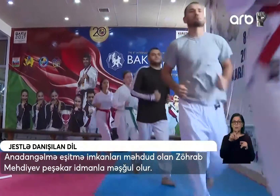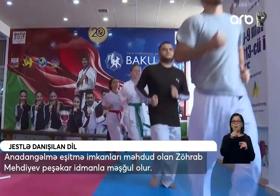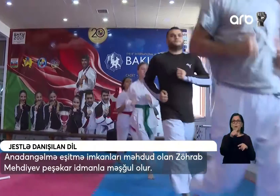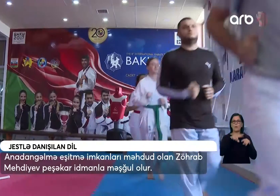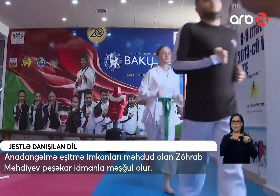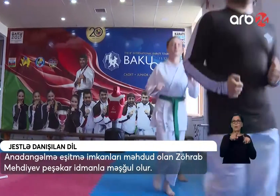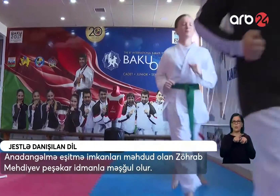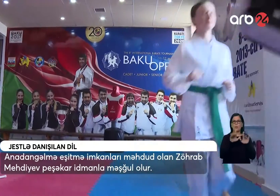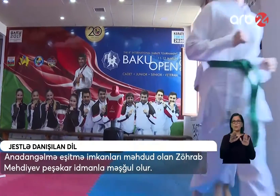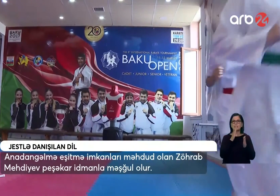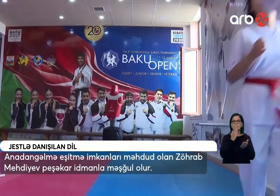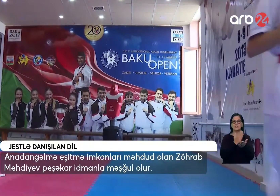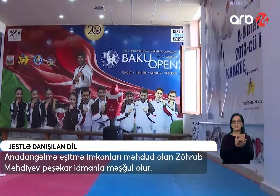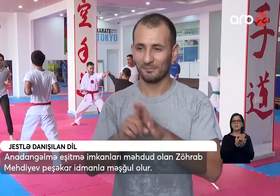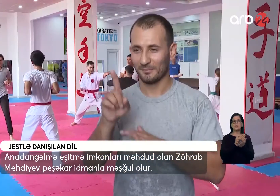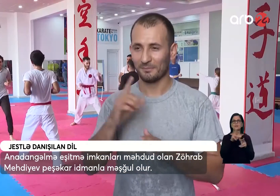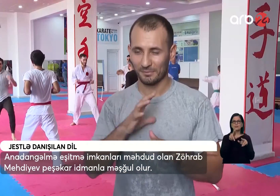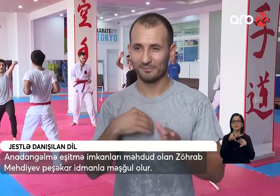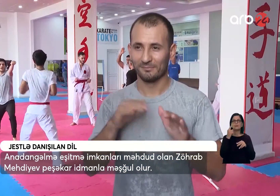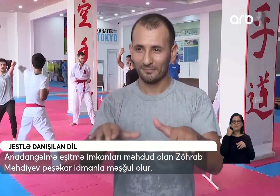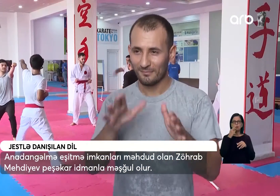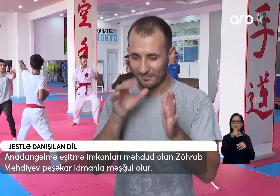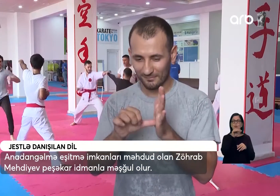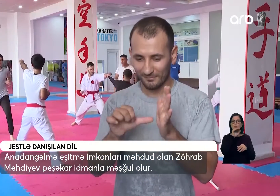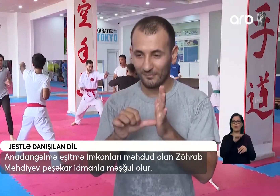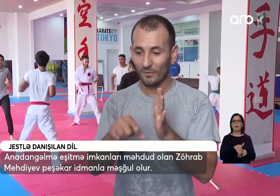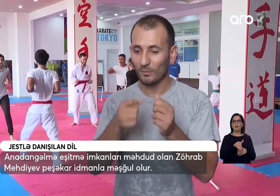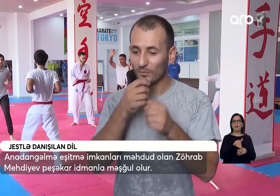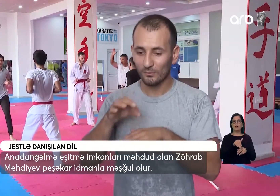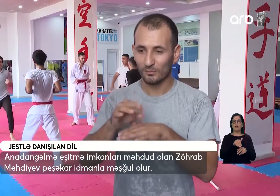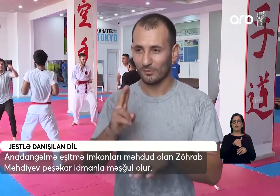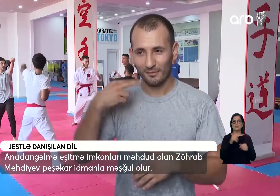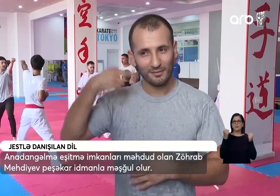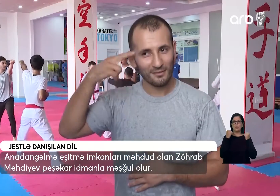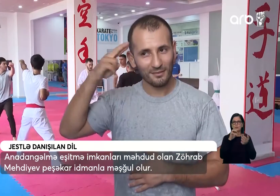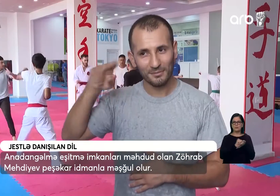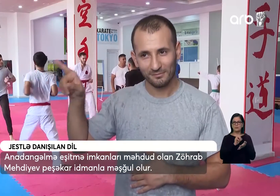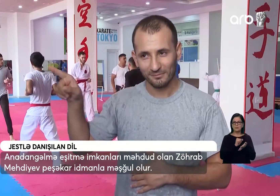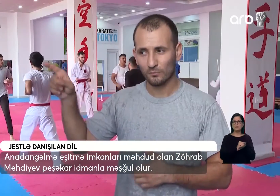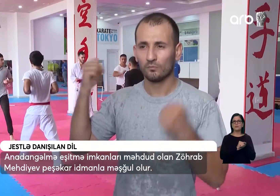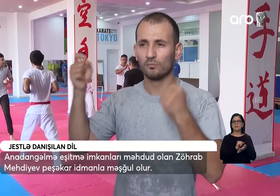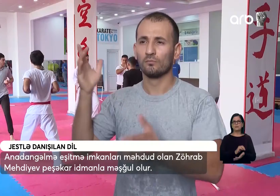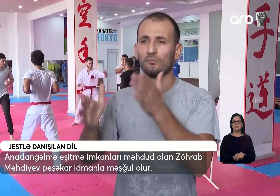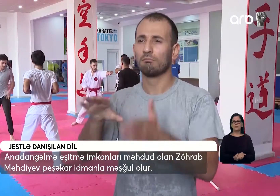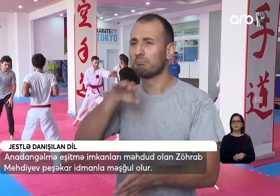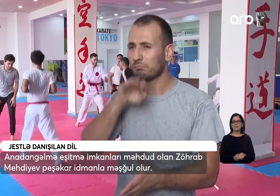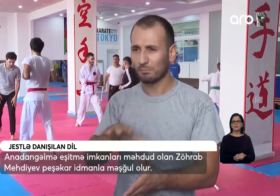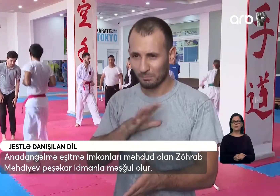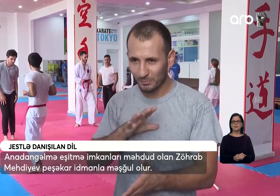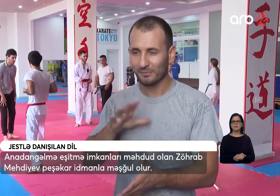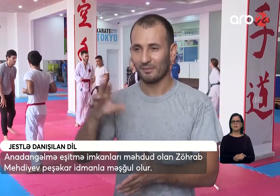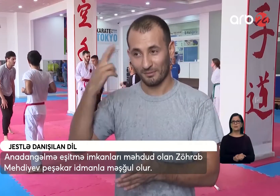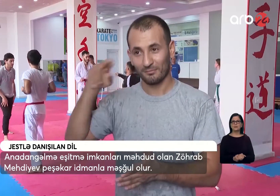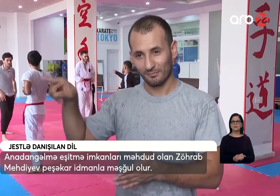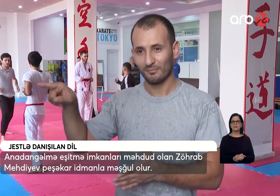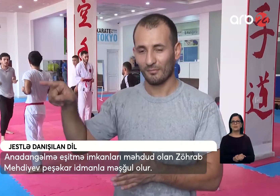Zöhrah hazırda professional şəkildə idmanla məşğul olur. Mən 6 yaşından idmanla məşğul oluram. Əmim peşəkar karate